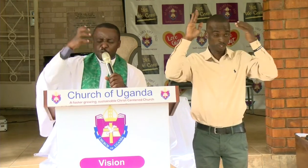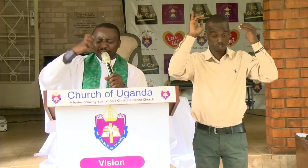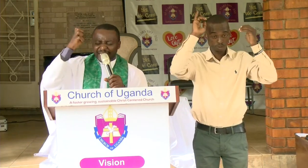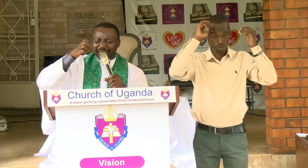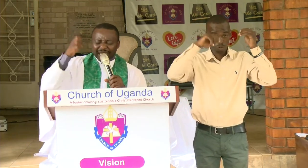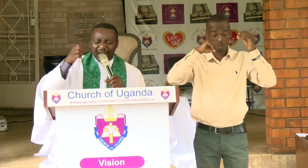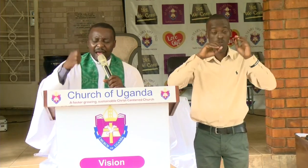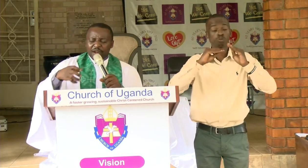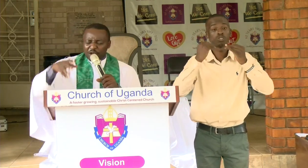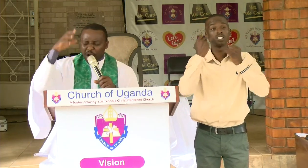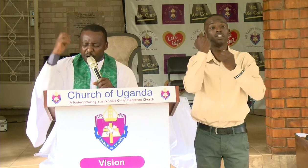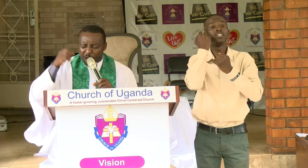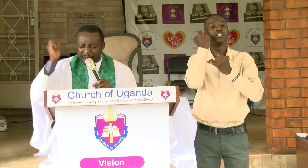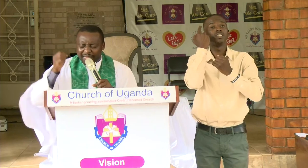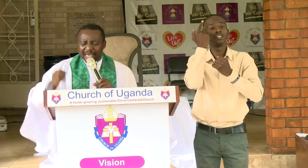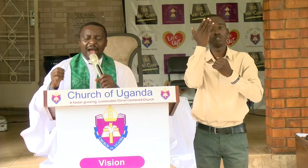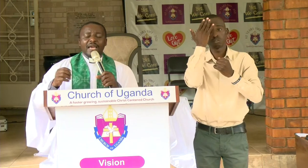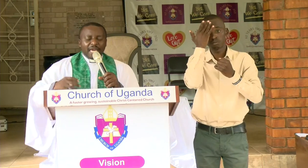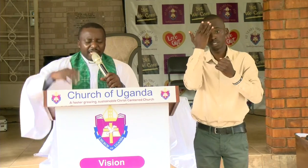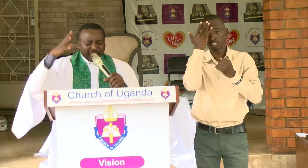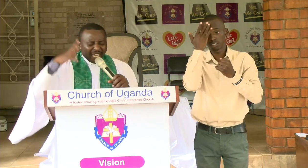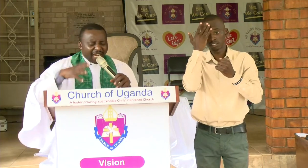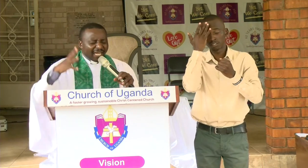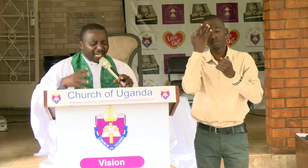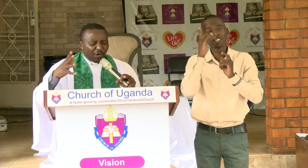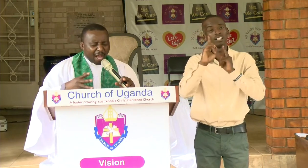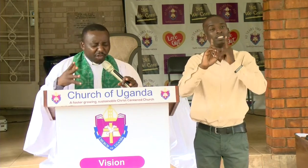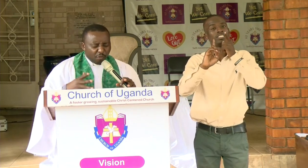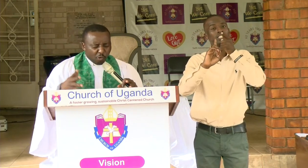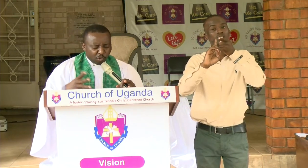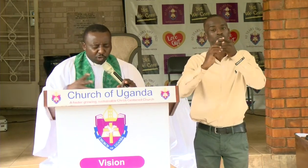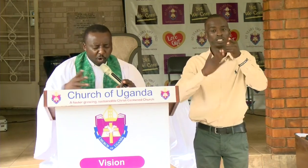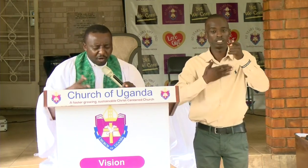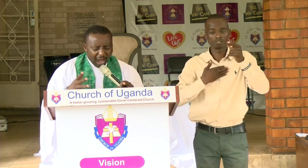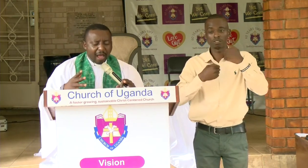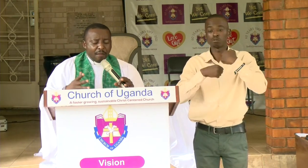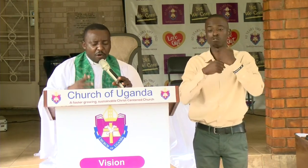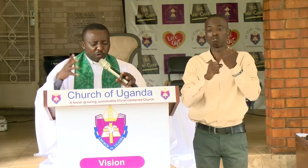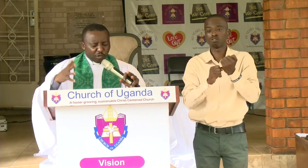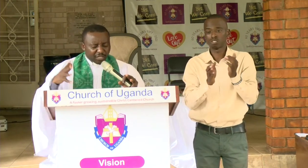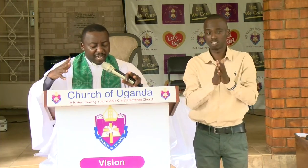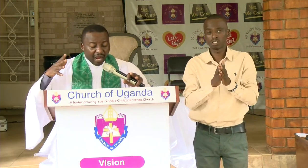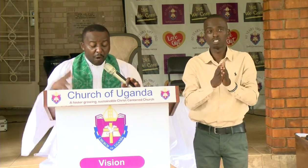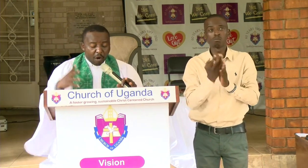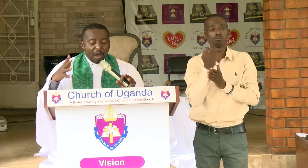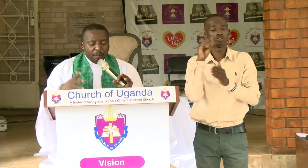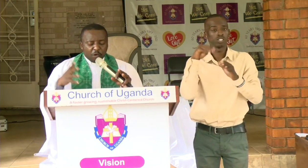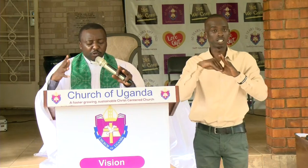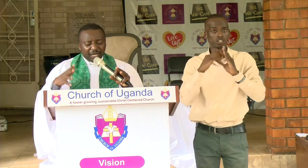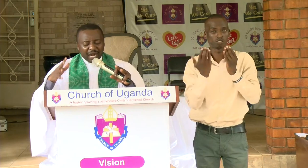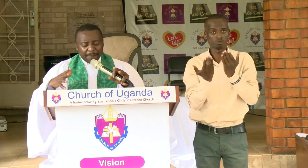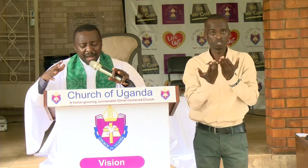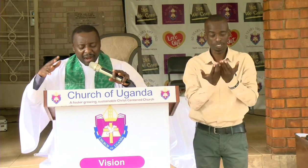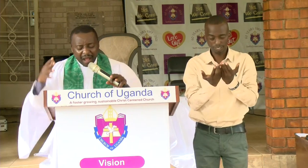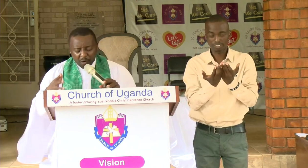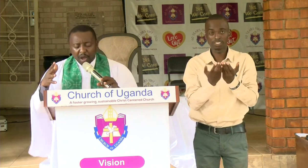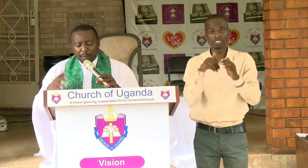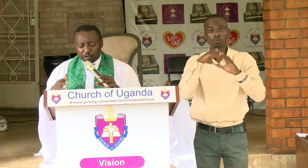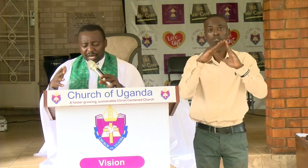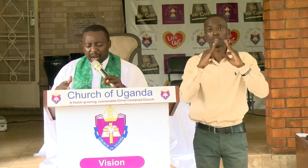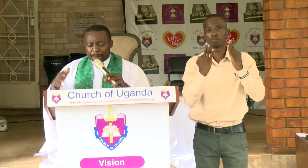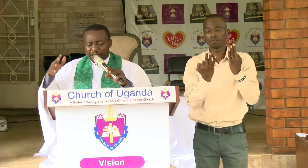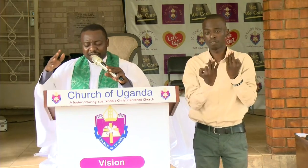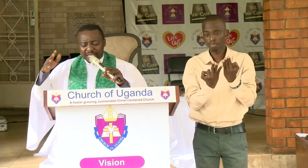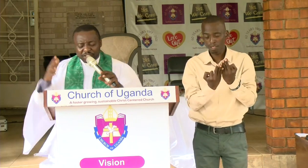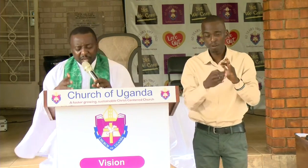tusobole okutegeera n'okumanya ekigendererwa kyo mu kututonda mu kututeekawo mu kututeeka mu maka ago